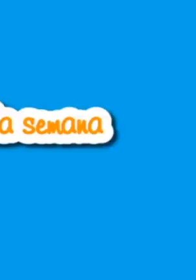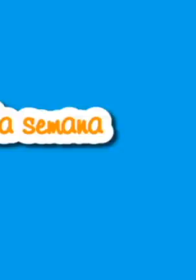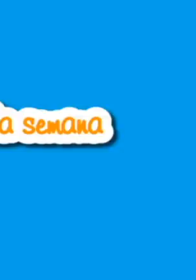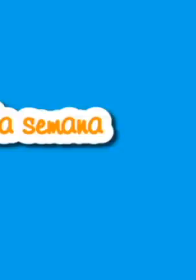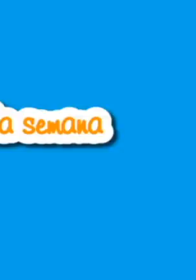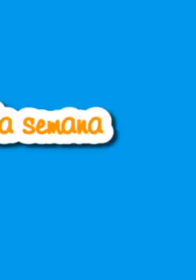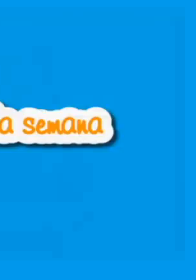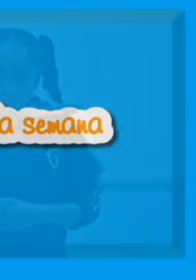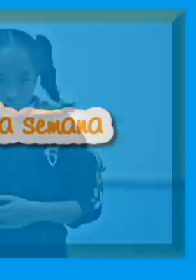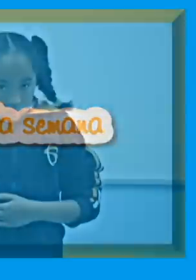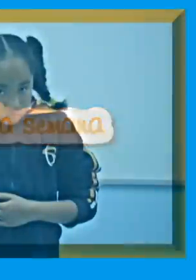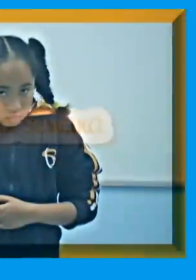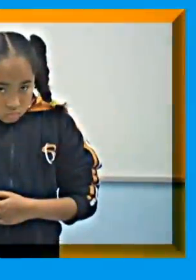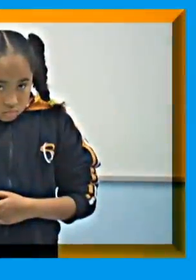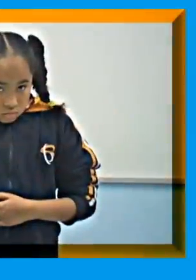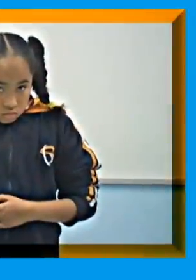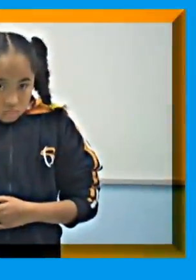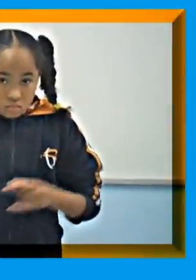Segunda semana.